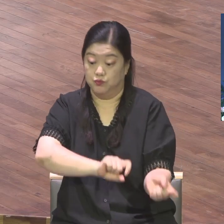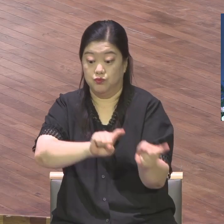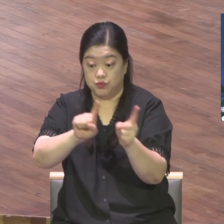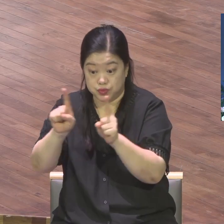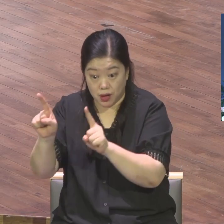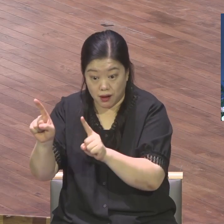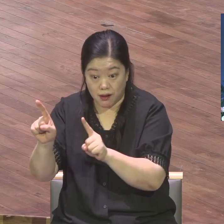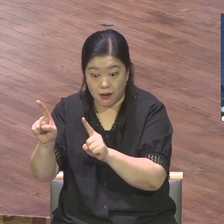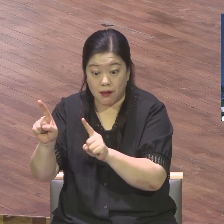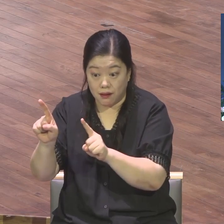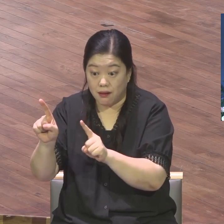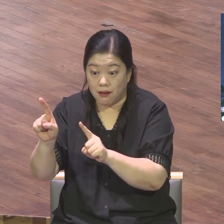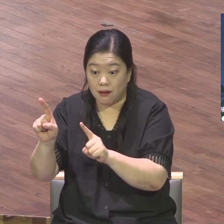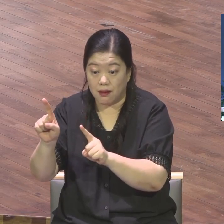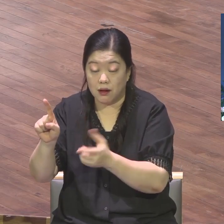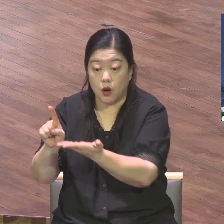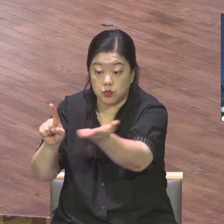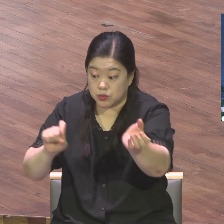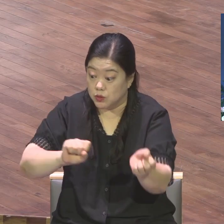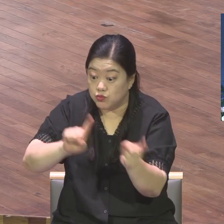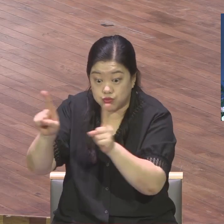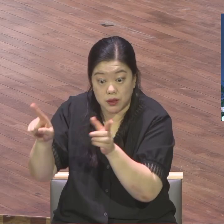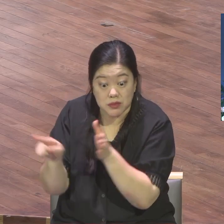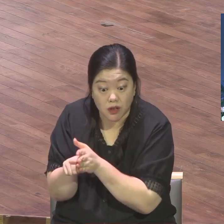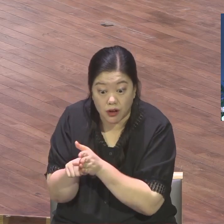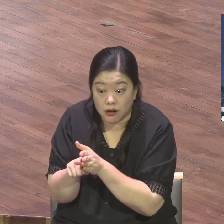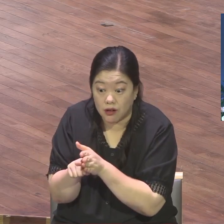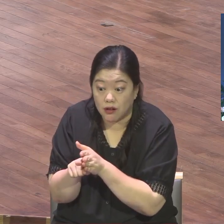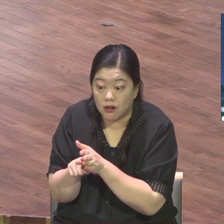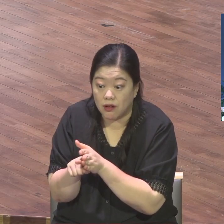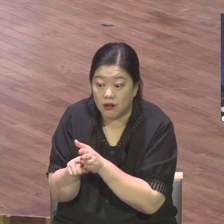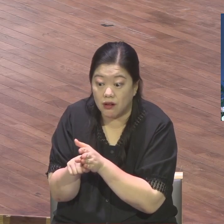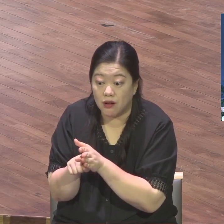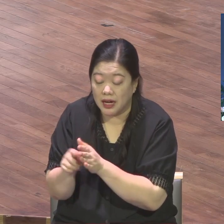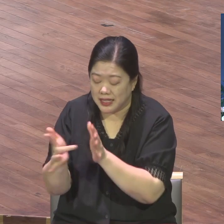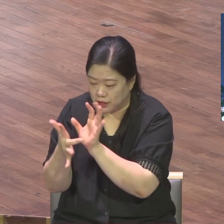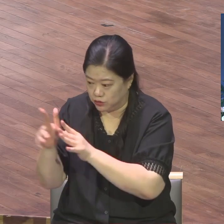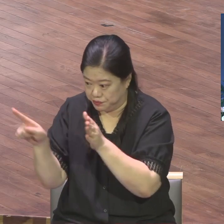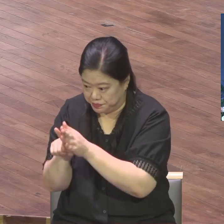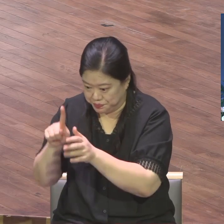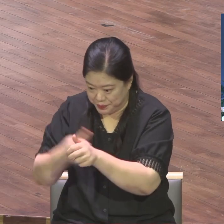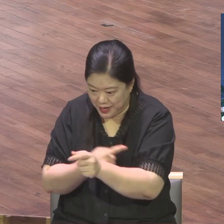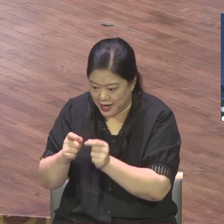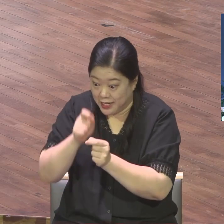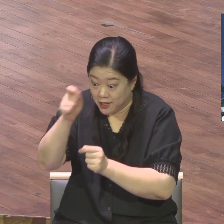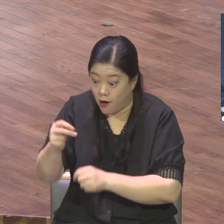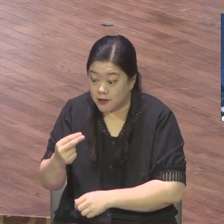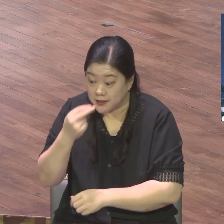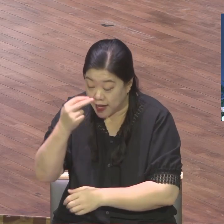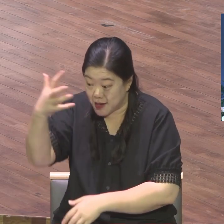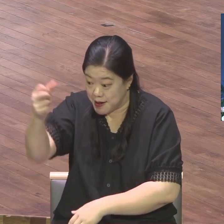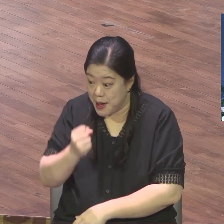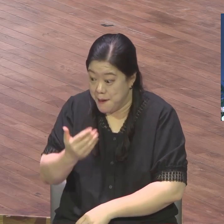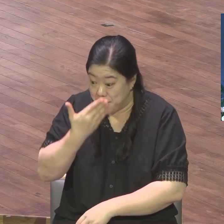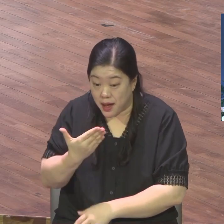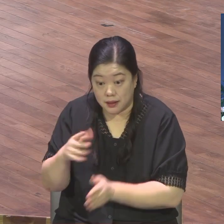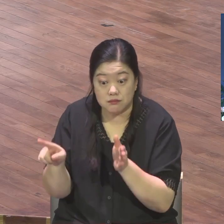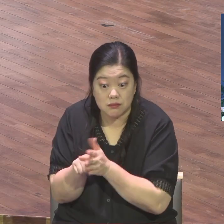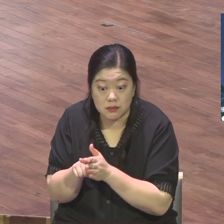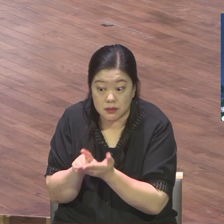죽으시고 부활하셨다 믿는 것, 예수 믿는 사람이 영생한다는 것, 이게 기독교 핵심이에요.